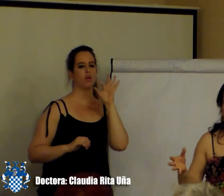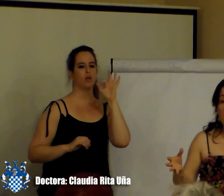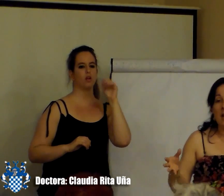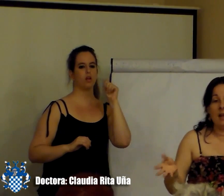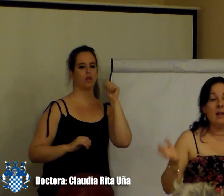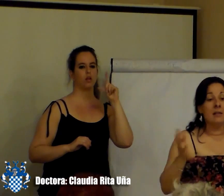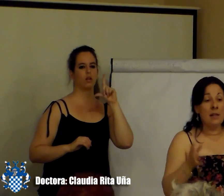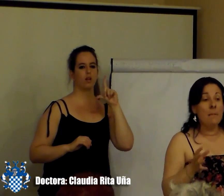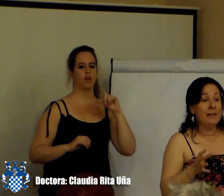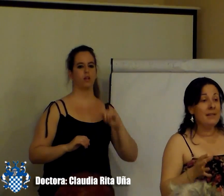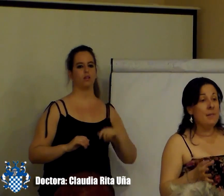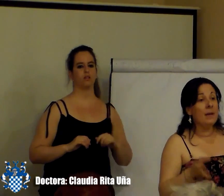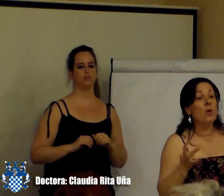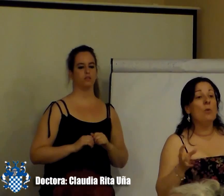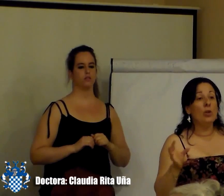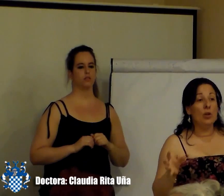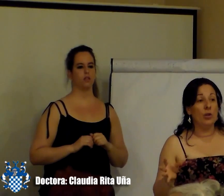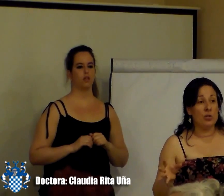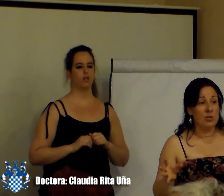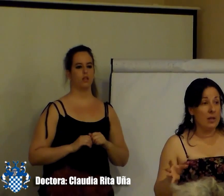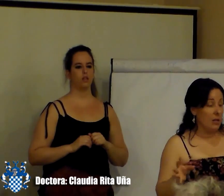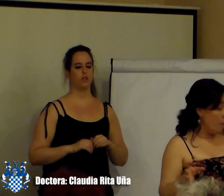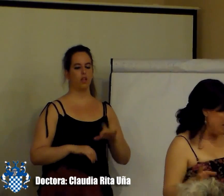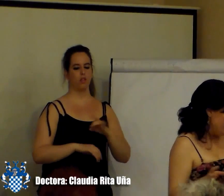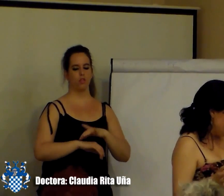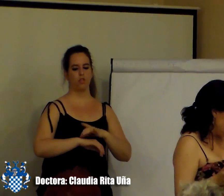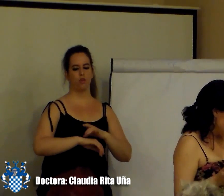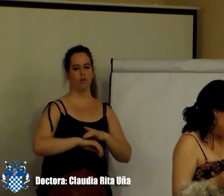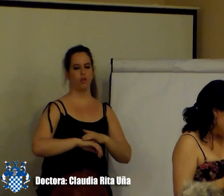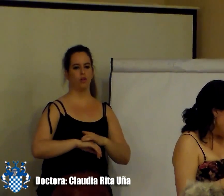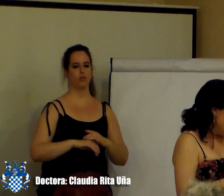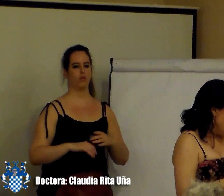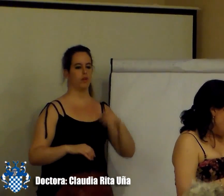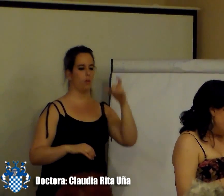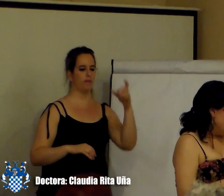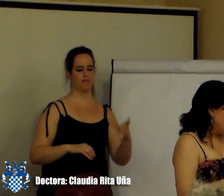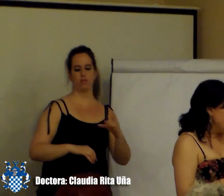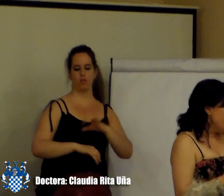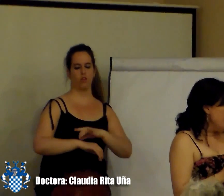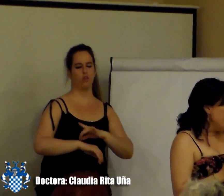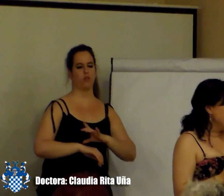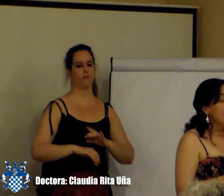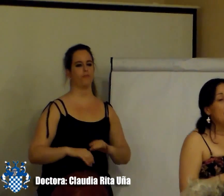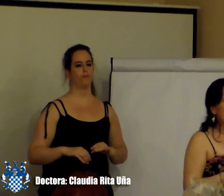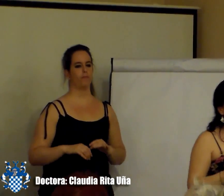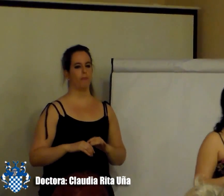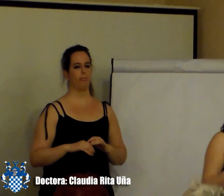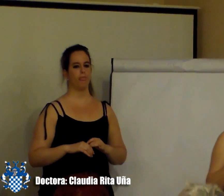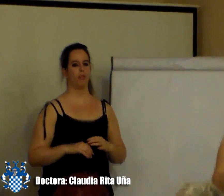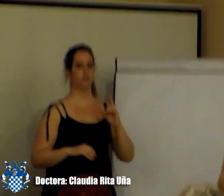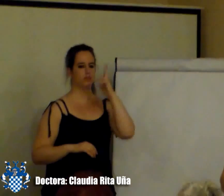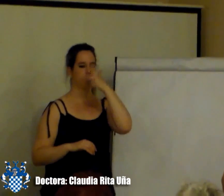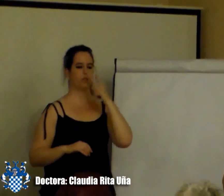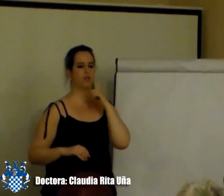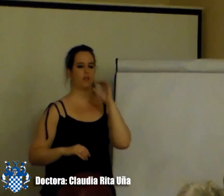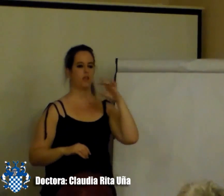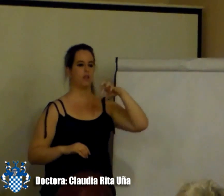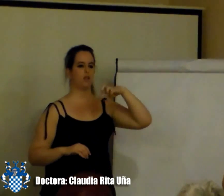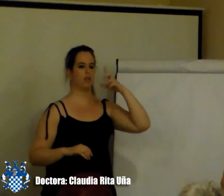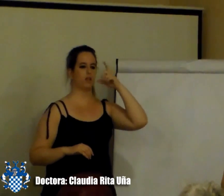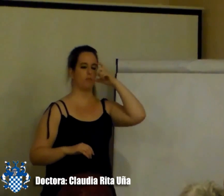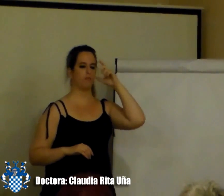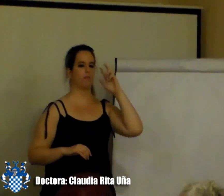tema de la alodinia, se perciben como dolorosos en estos pacientes. Después hay hipersensibilidades